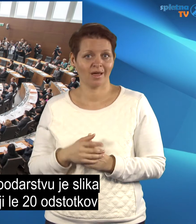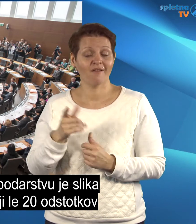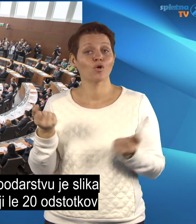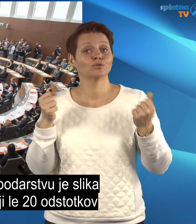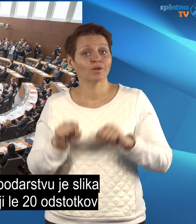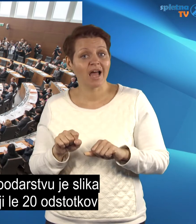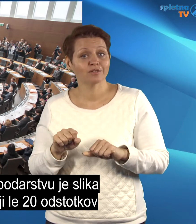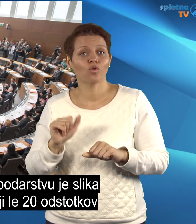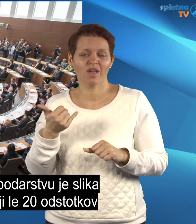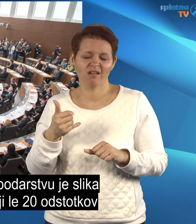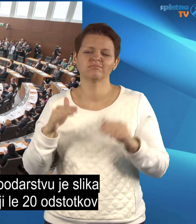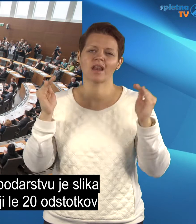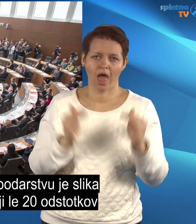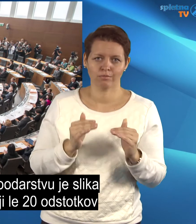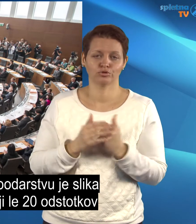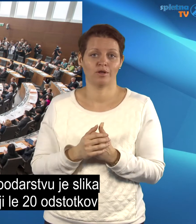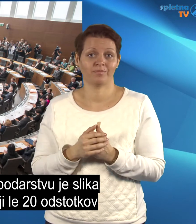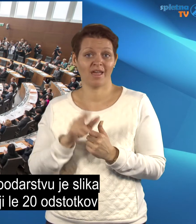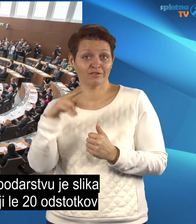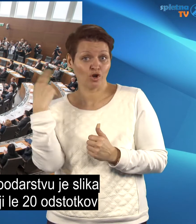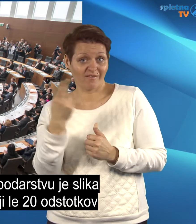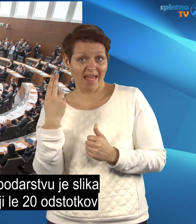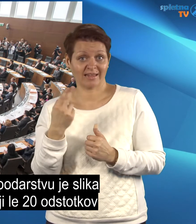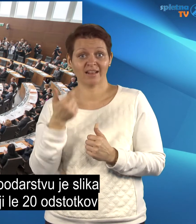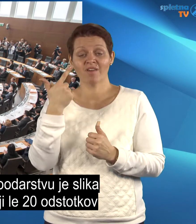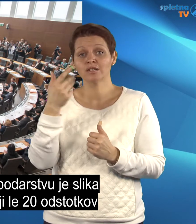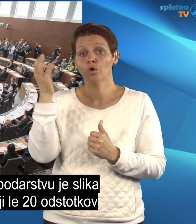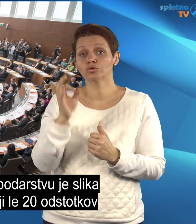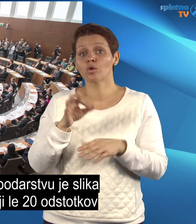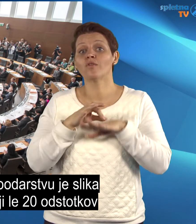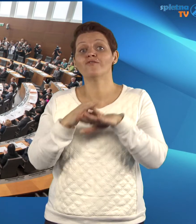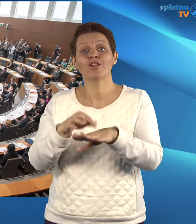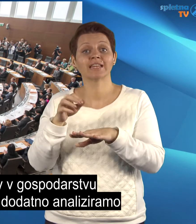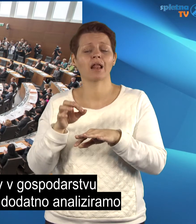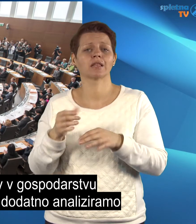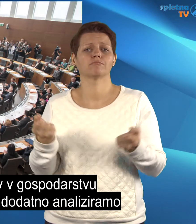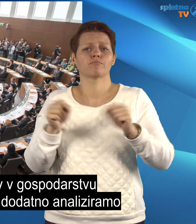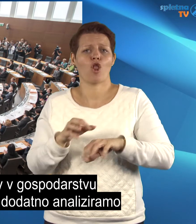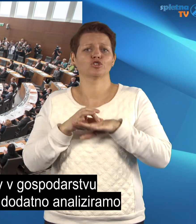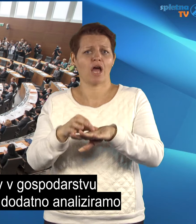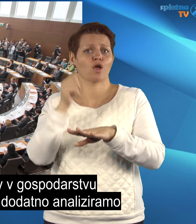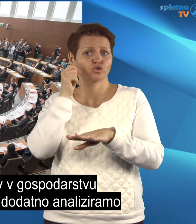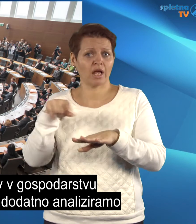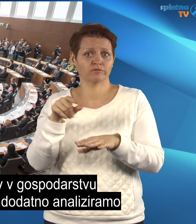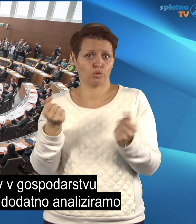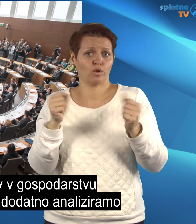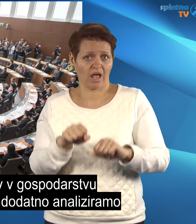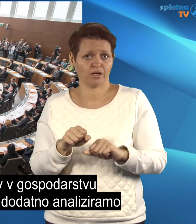V gospodarstvu je slika slabša. V Sloveniji le 20% vodilnih položajev v gospodarstvu